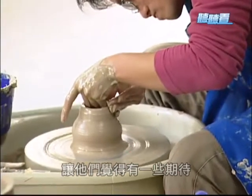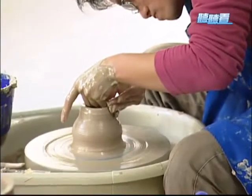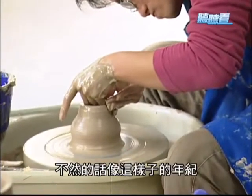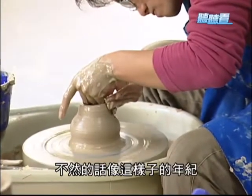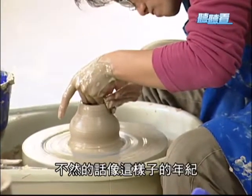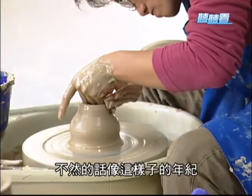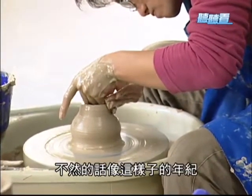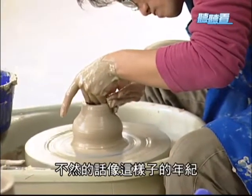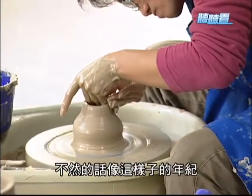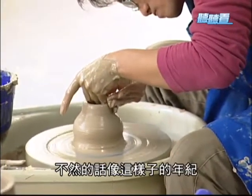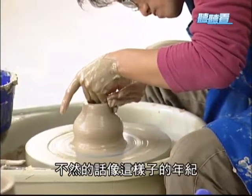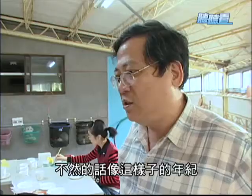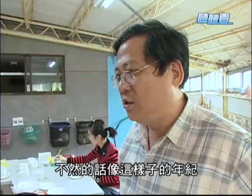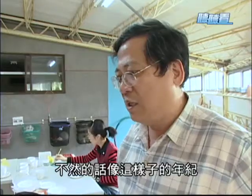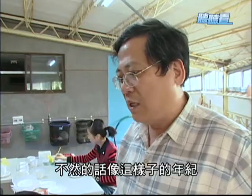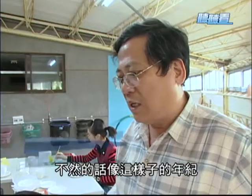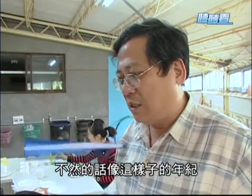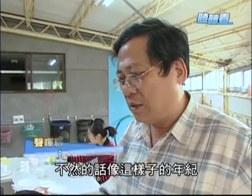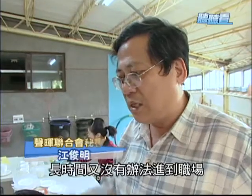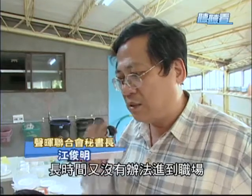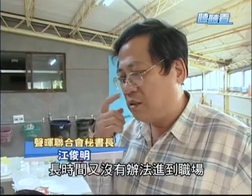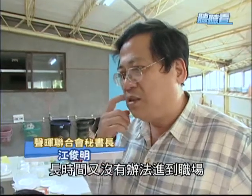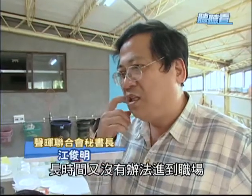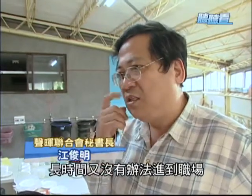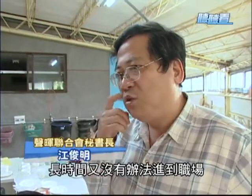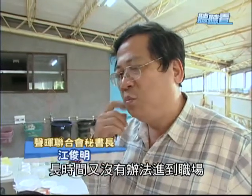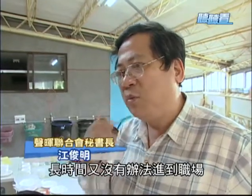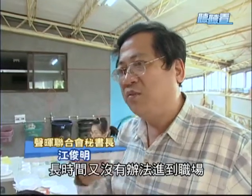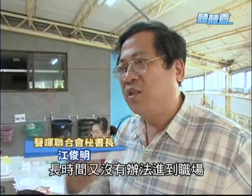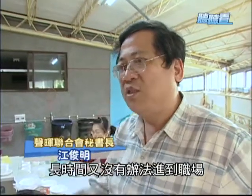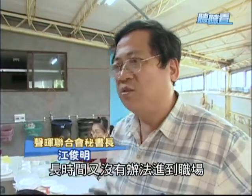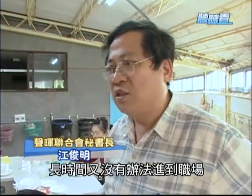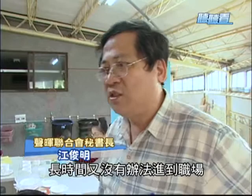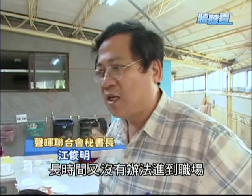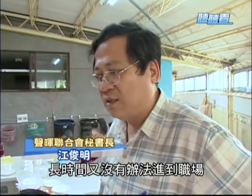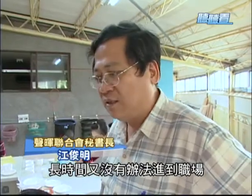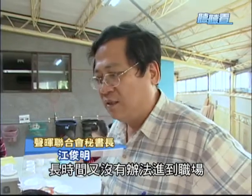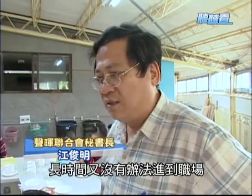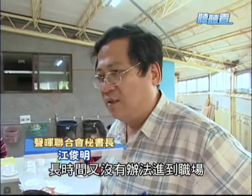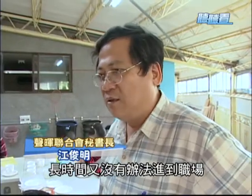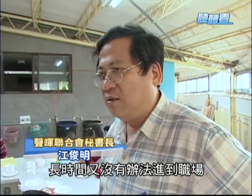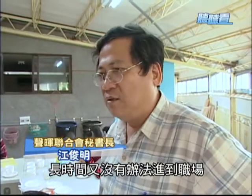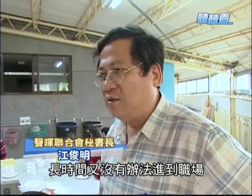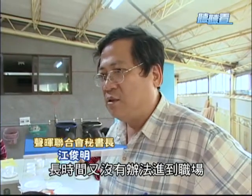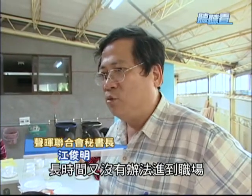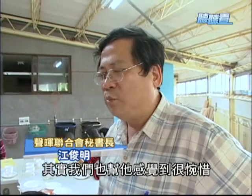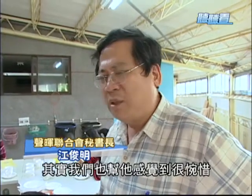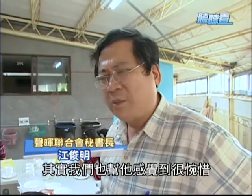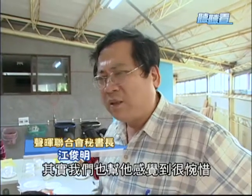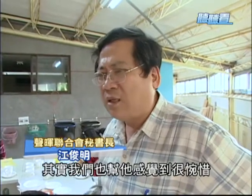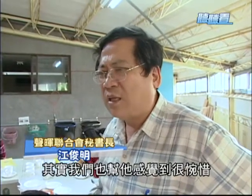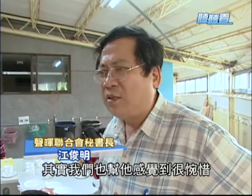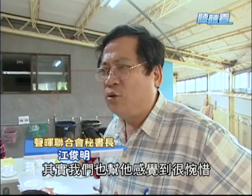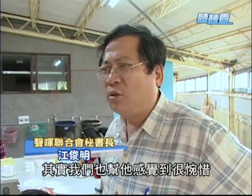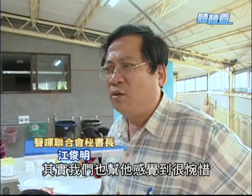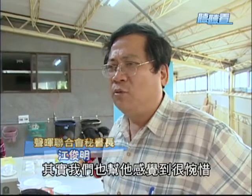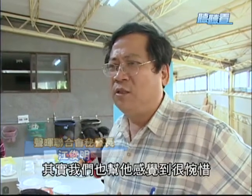话，像这样子的年纪，啊，长时间又没有办法进到职场，啊，其实我们也帮他感觉到很惋惜